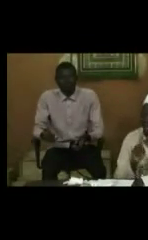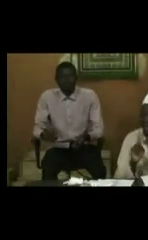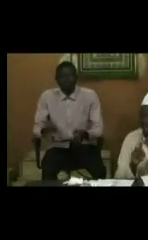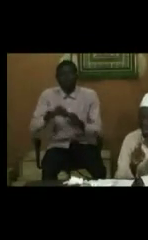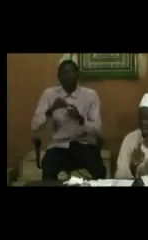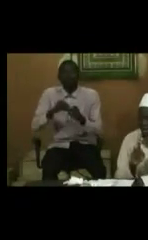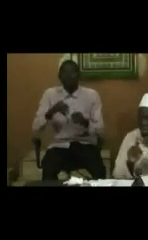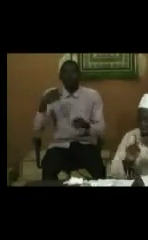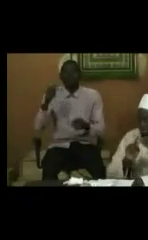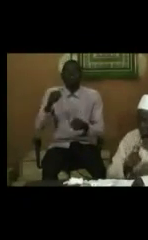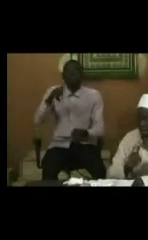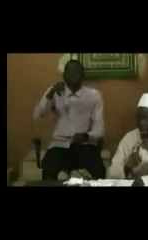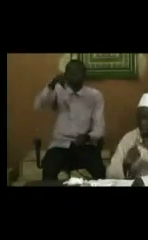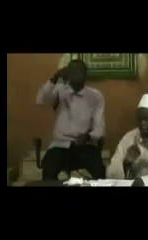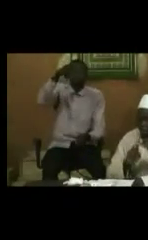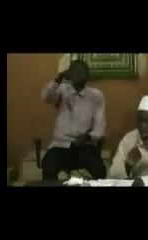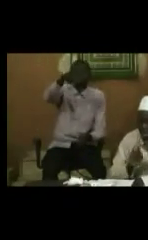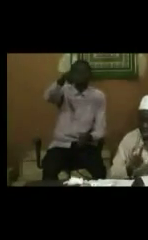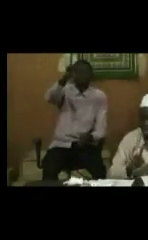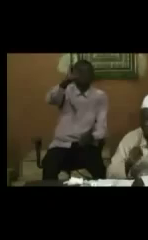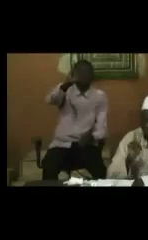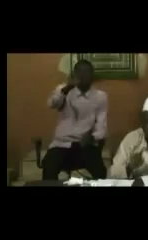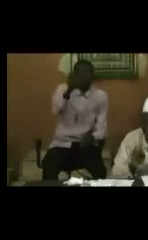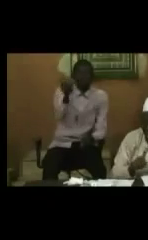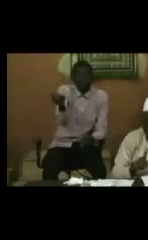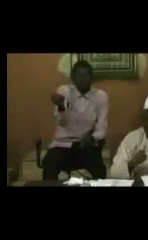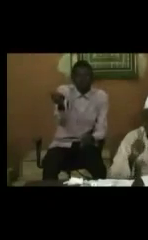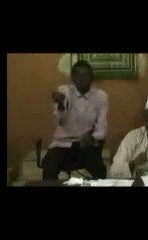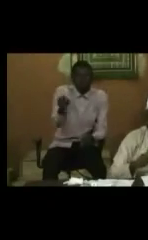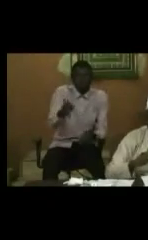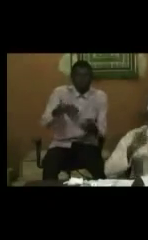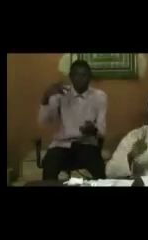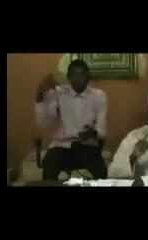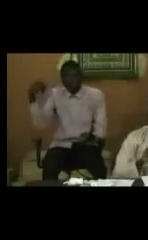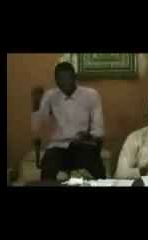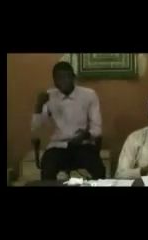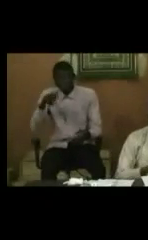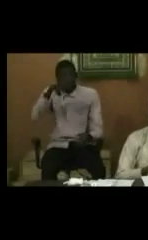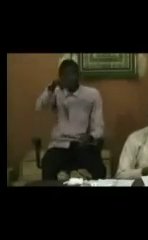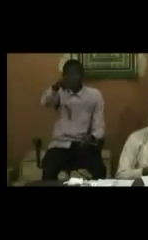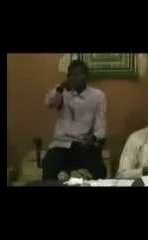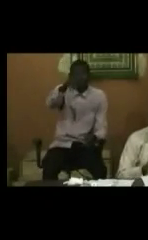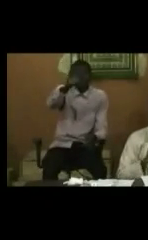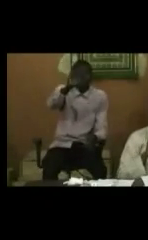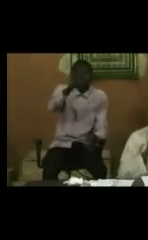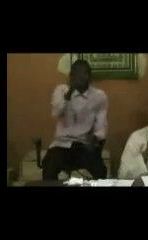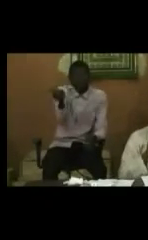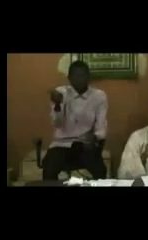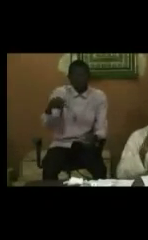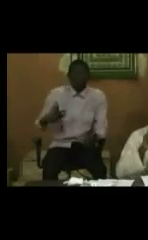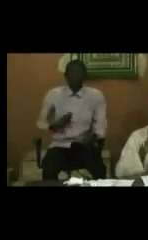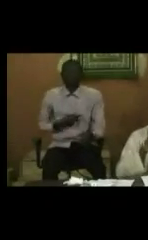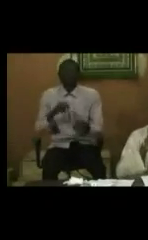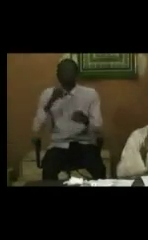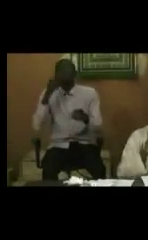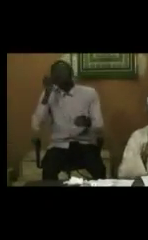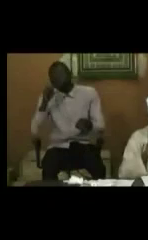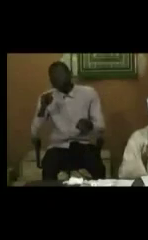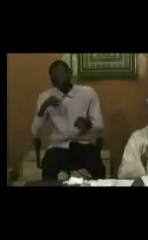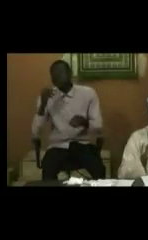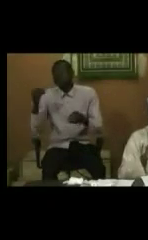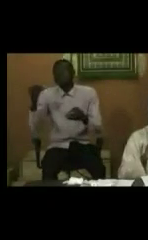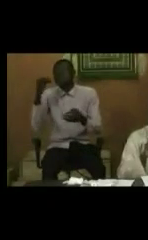ere elede e gbodo je moriyin na ninu wa yi wi pe ewo ni fa innahu